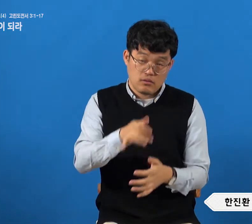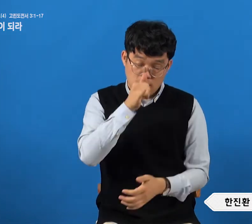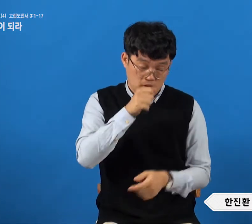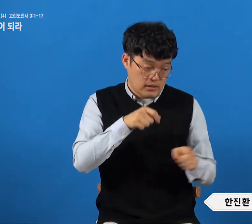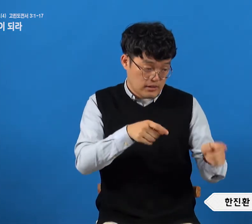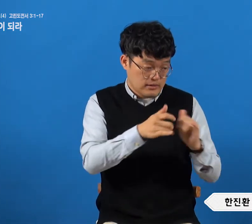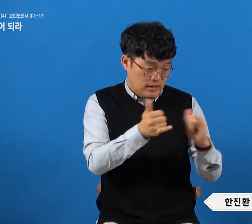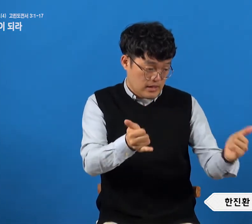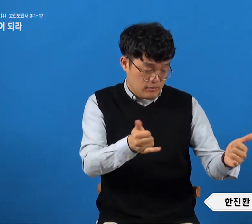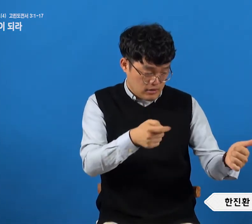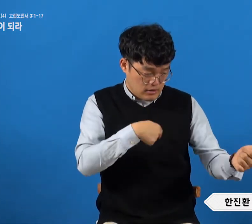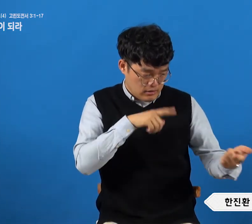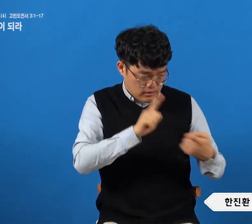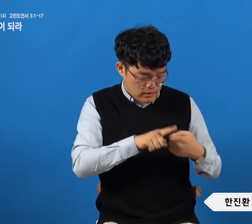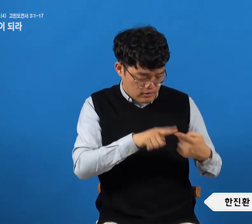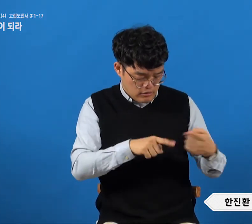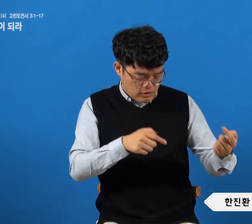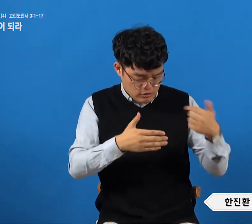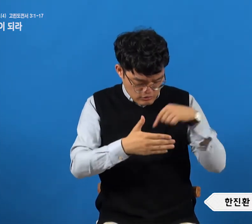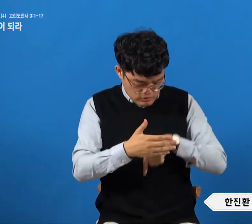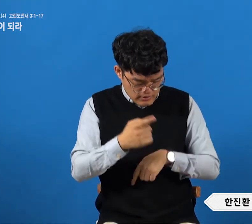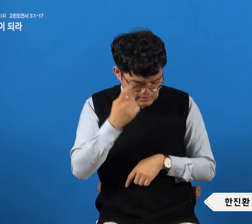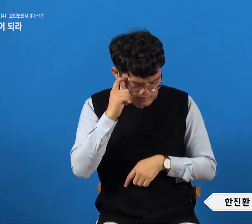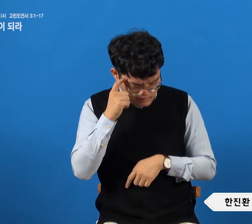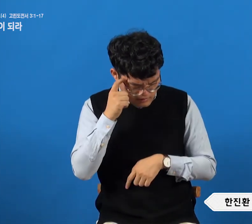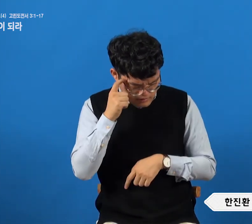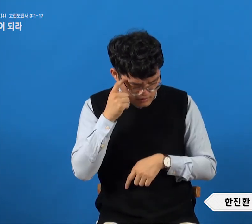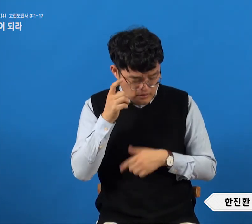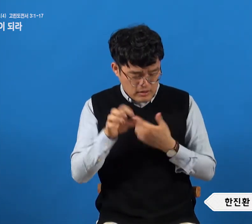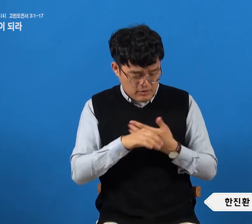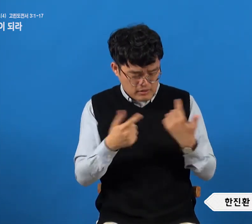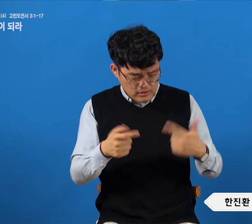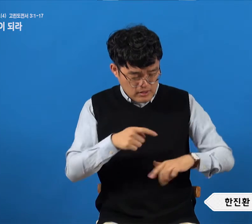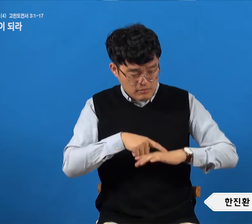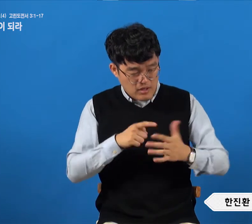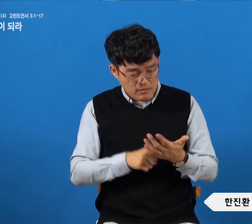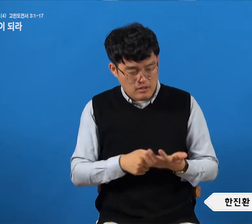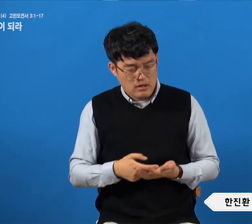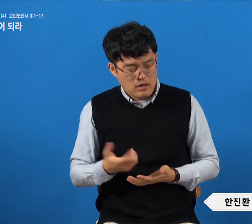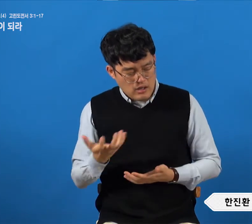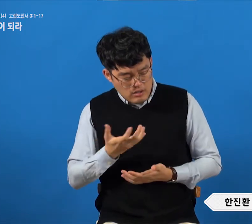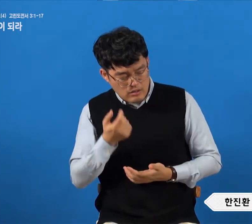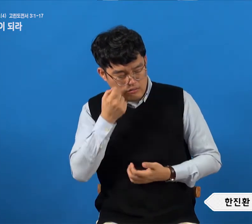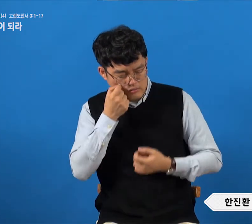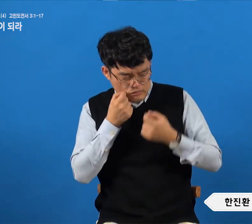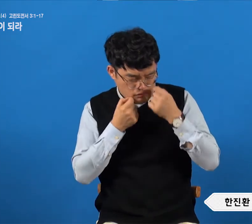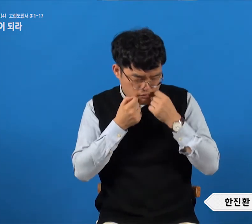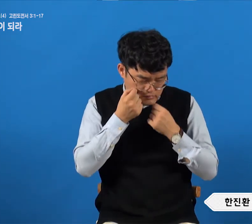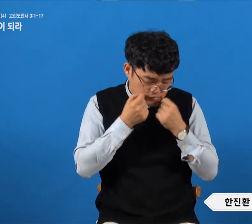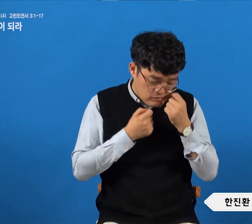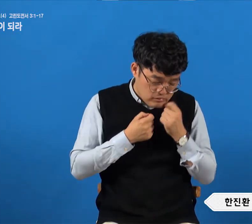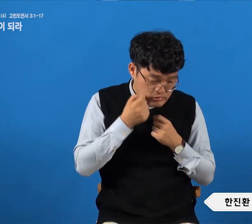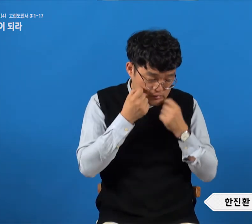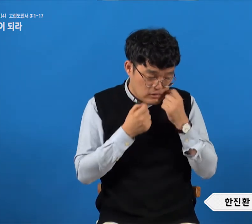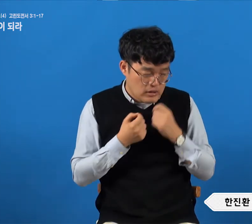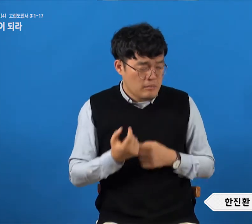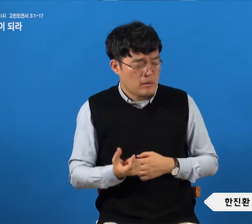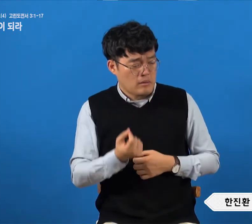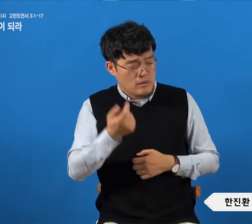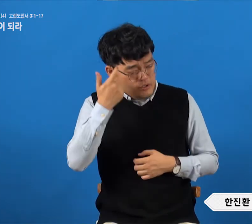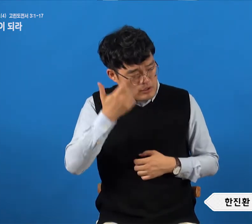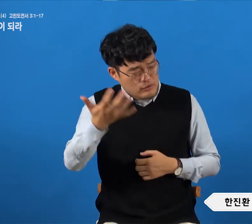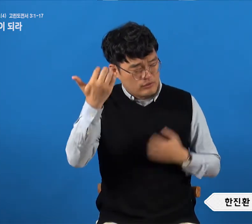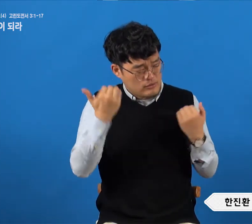그 사람이 있기 때문에 그 사람 생각하면 늘 마음이 아프고 눈물이 납니다.